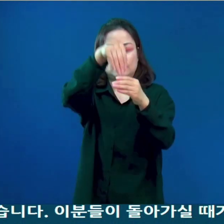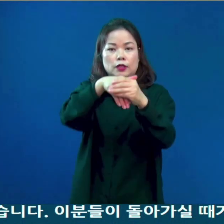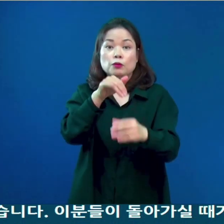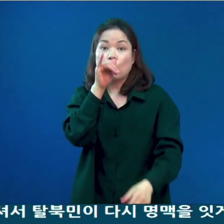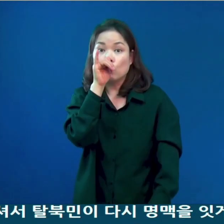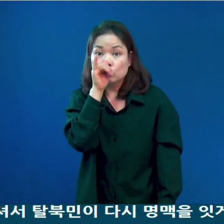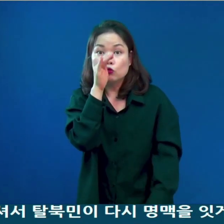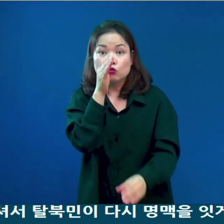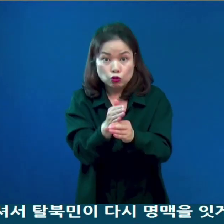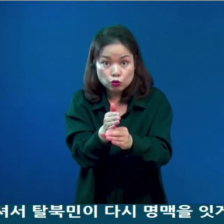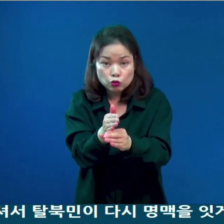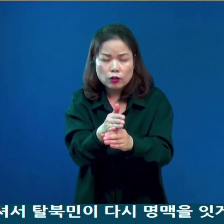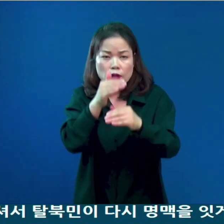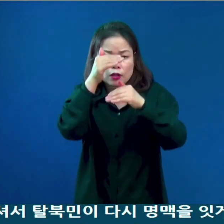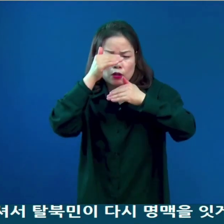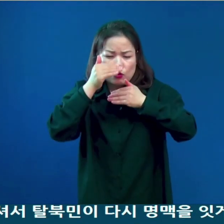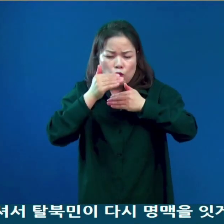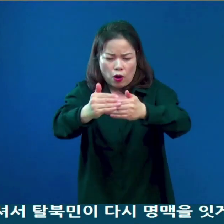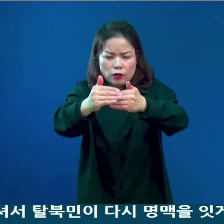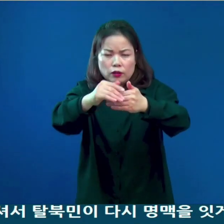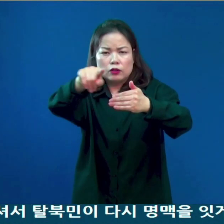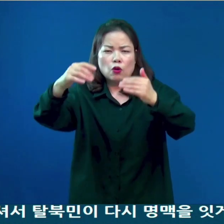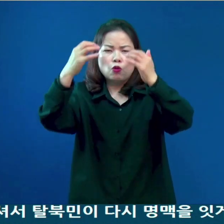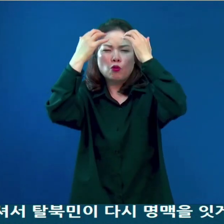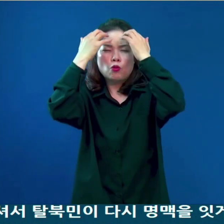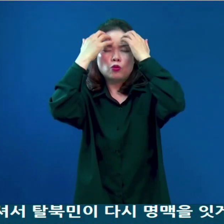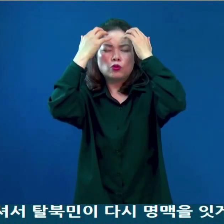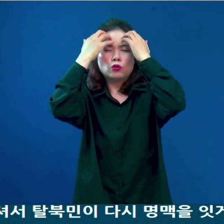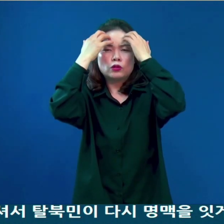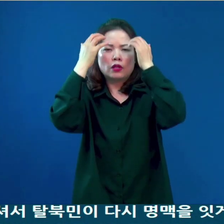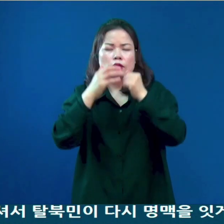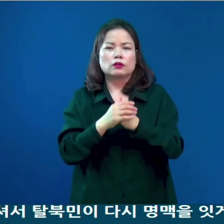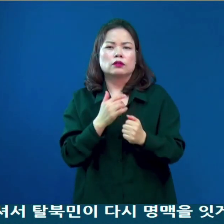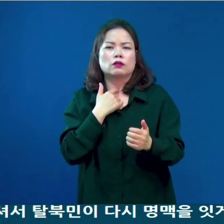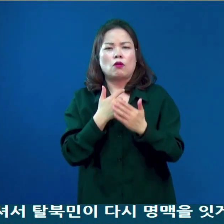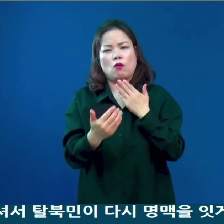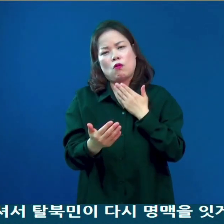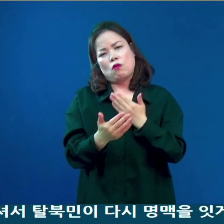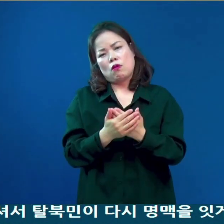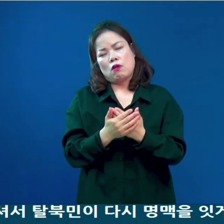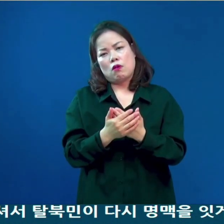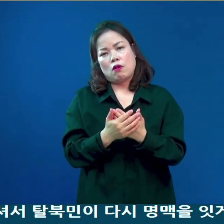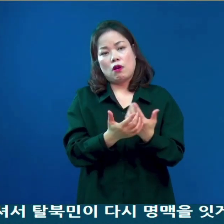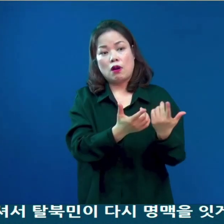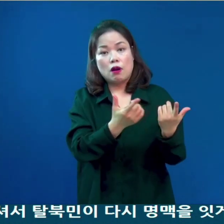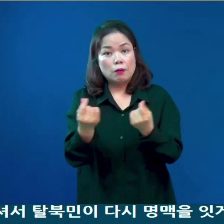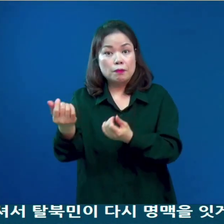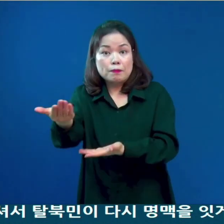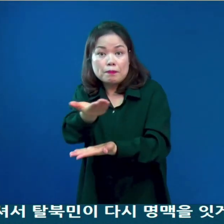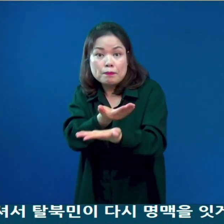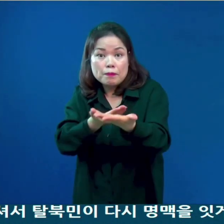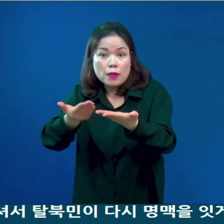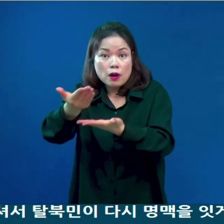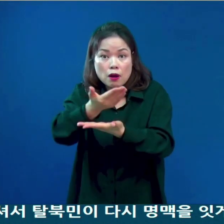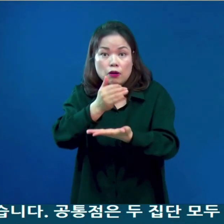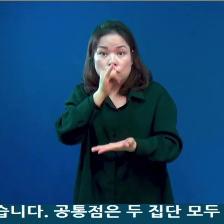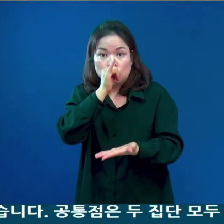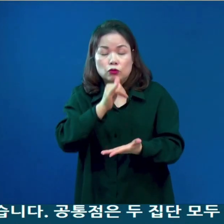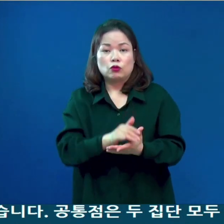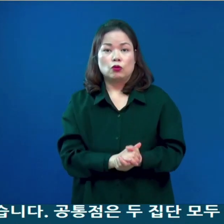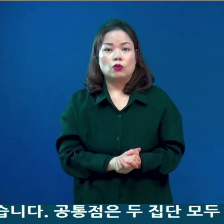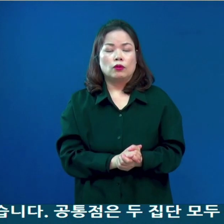그 과정에서 고난이라고 하는, 고통이라고 하는 그 경험을 같이 공유하고 있습니다.